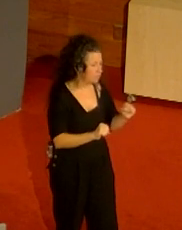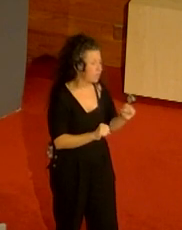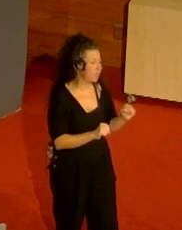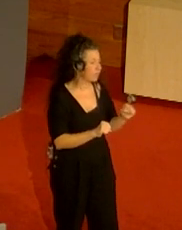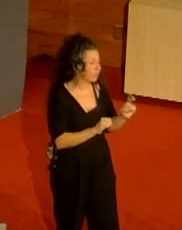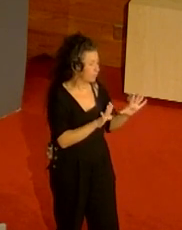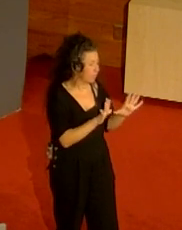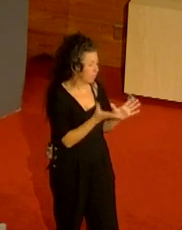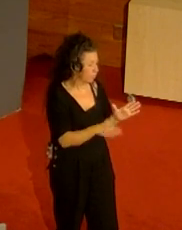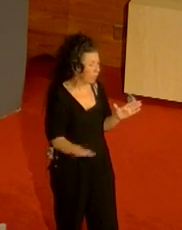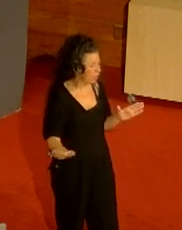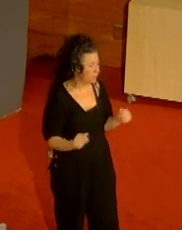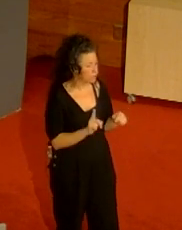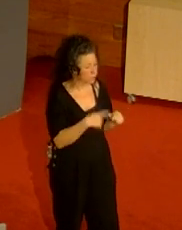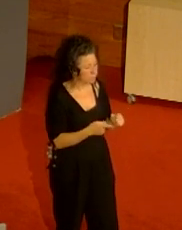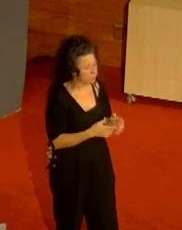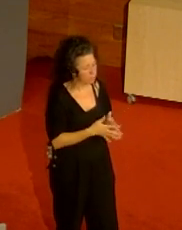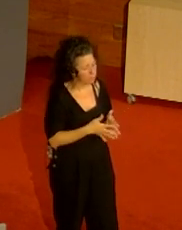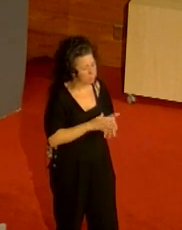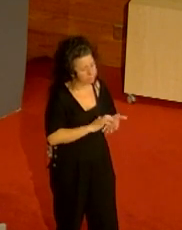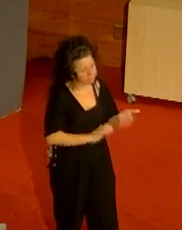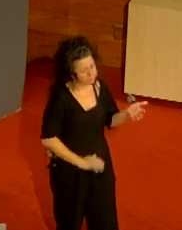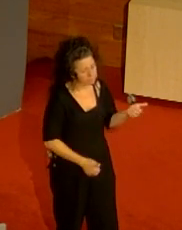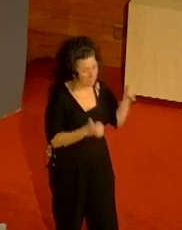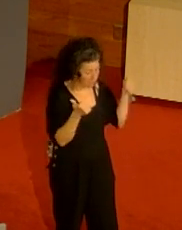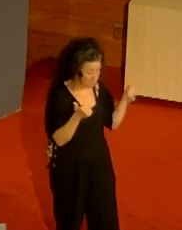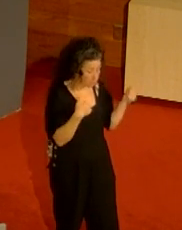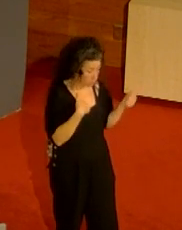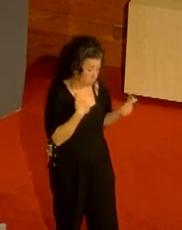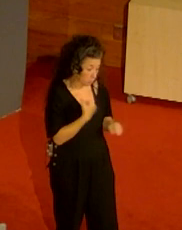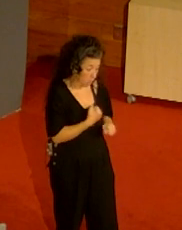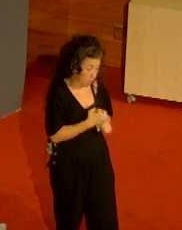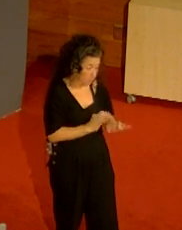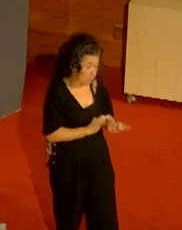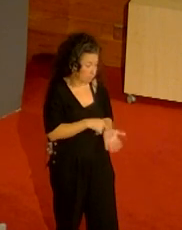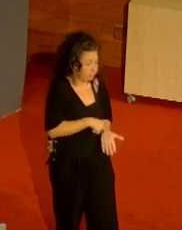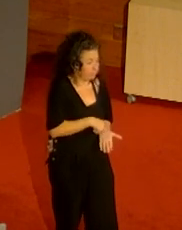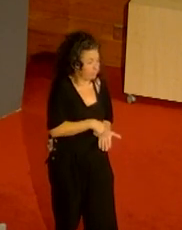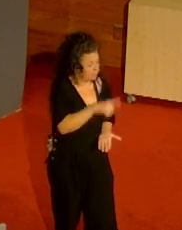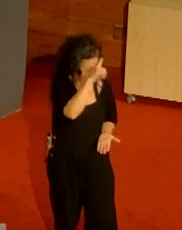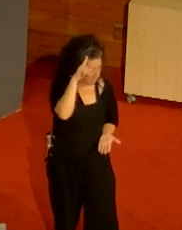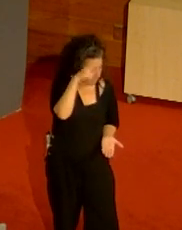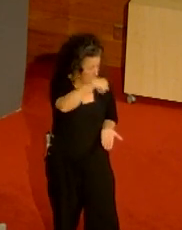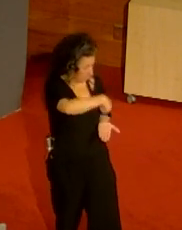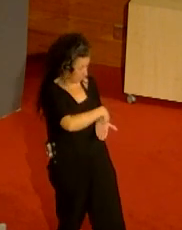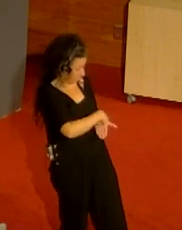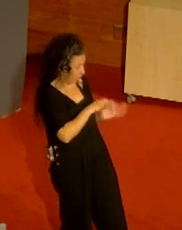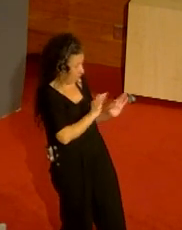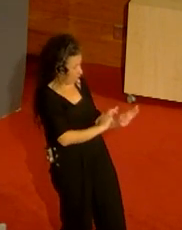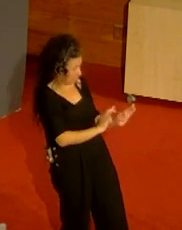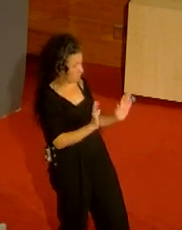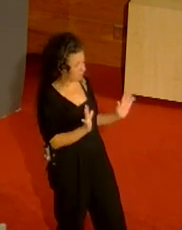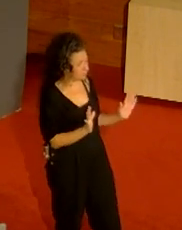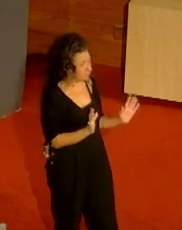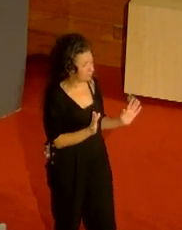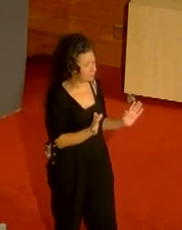Peshawar. Y luego ampliación, y luego tal. Que lo hacía porque era mi deber, porque era lo que me pedían desde Madrid, porque era lo que realmente, lo que, la